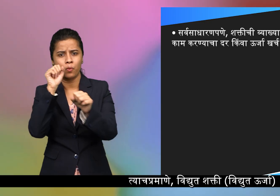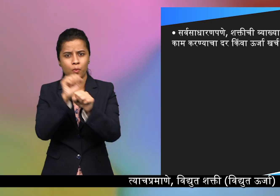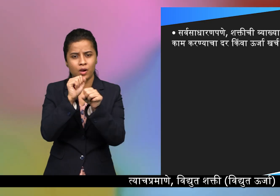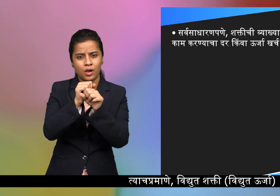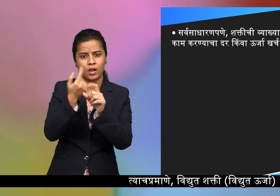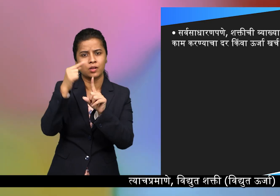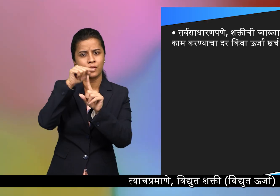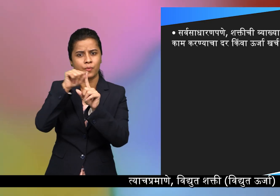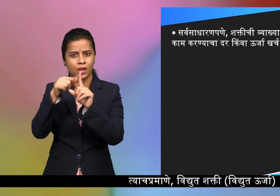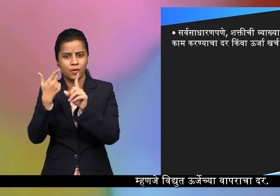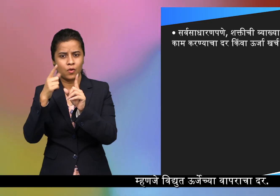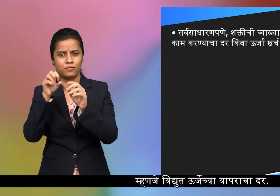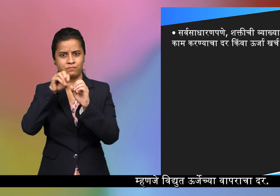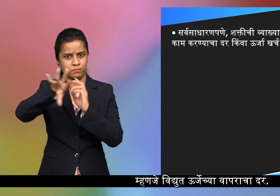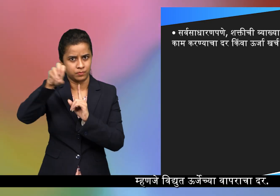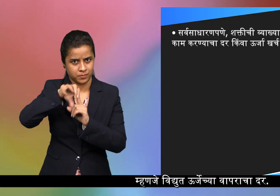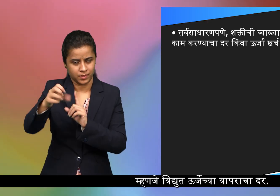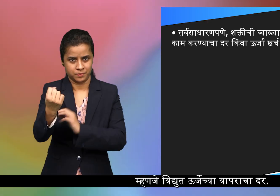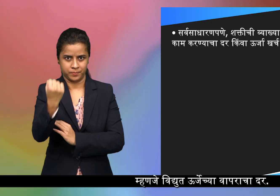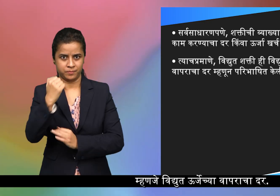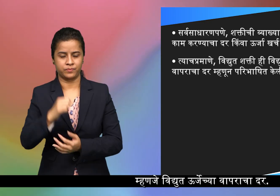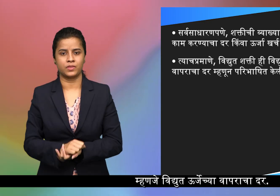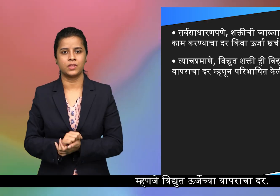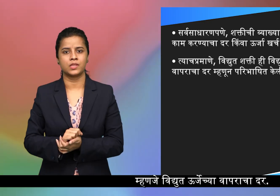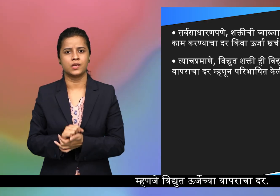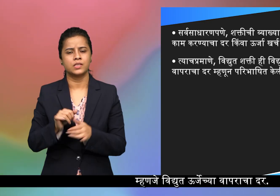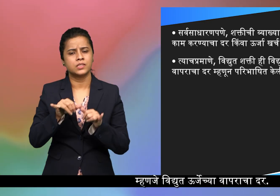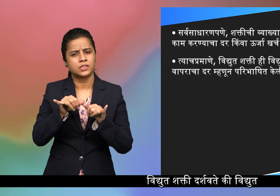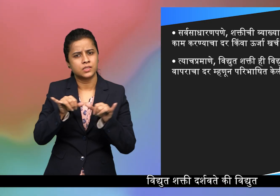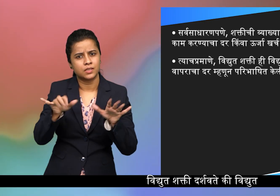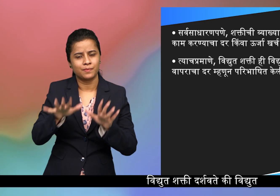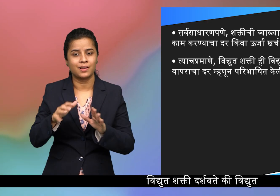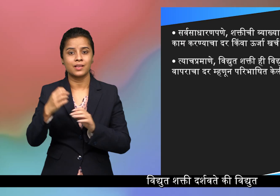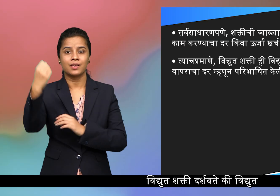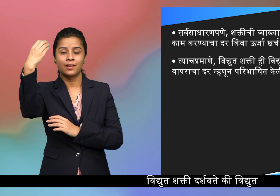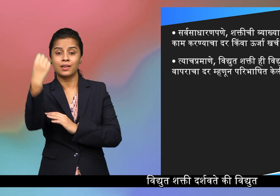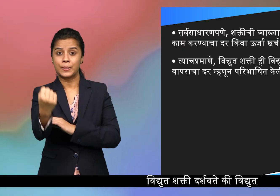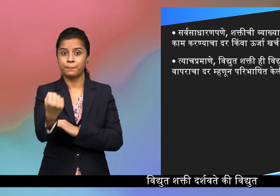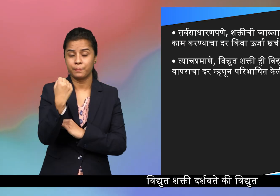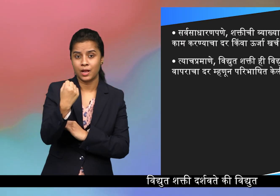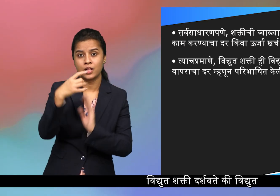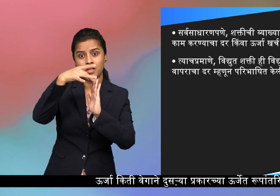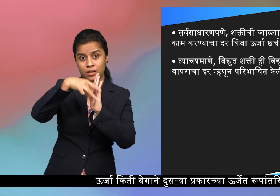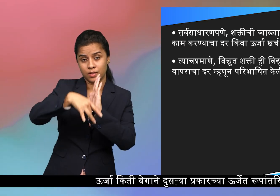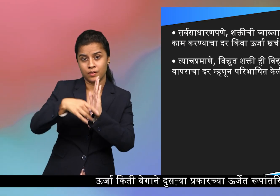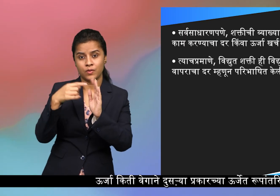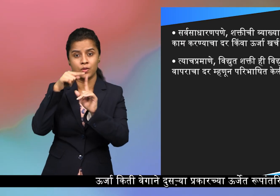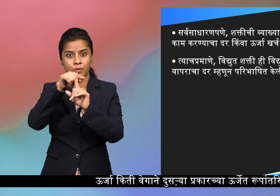शक्ती इलेक्ट्रिक पॉवर म्हणजे विद्युत ऊर्जेचा वापराचा दर. विद्युत शक्ती दर्शवते की विद्युत ऊर्जा किती वेगाने दुसऱ्या